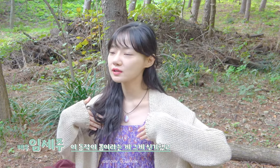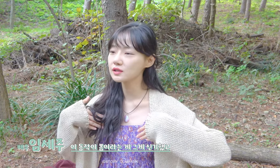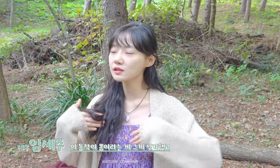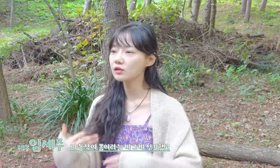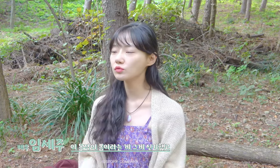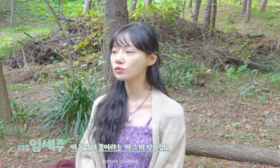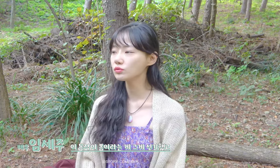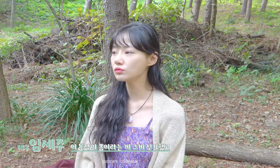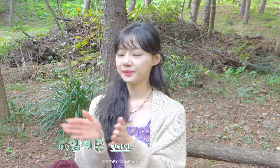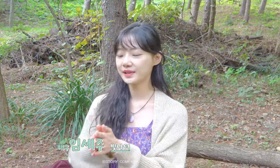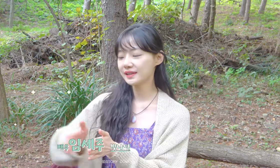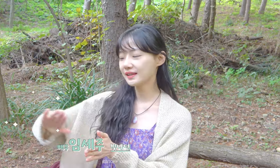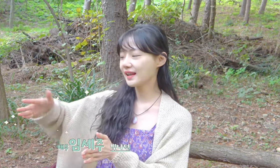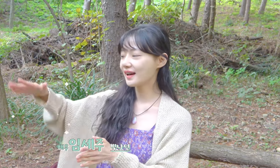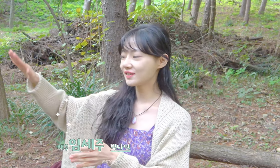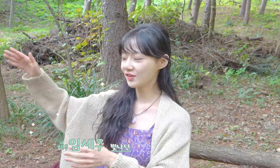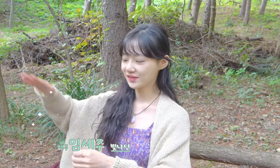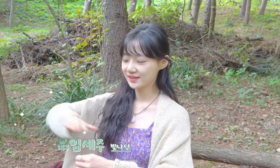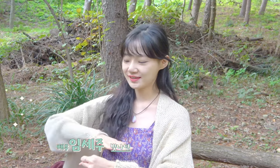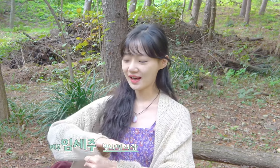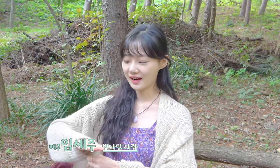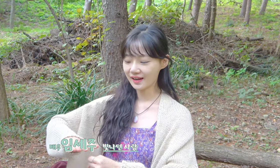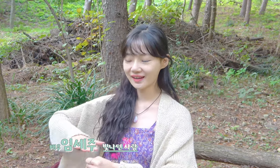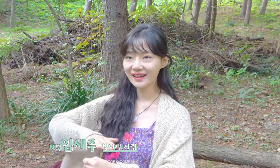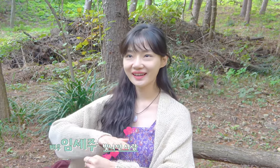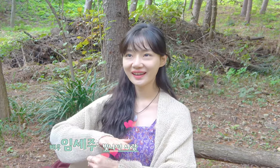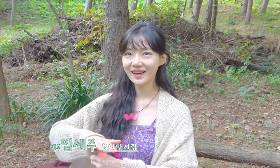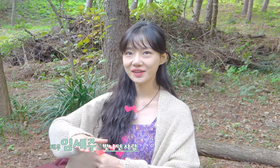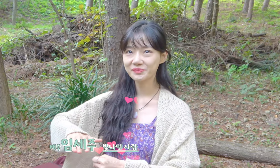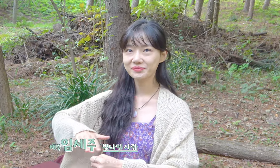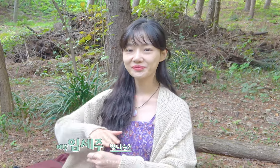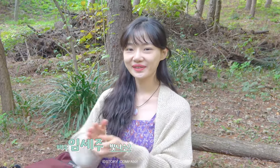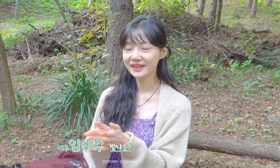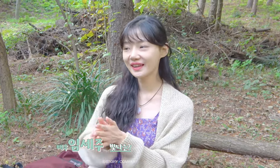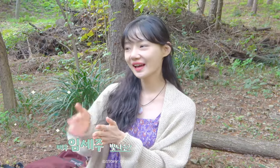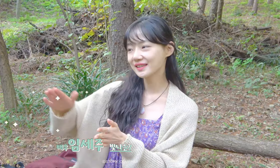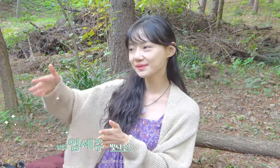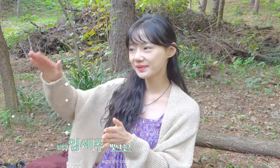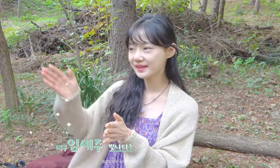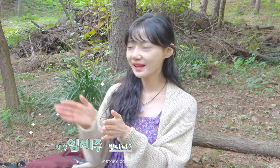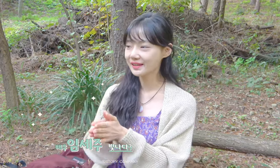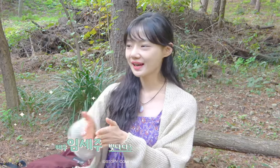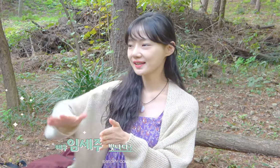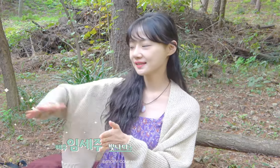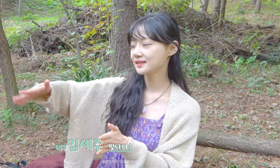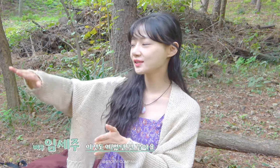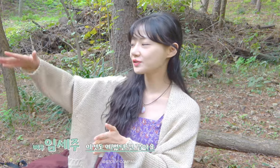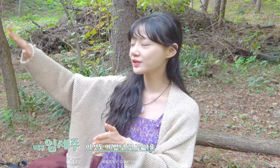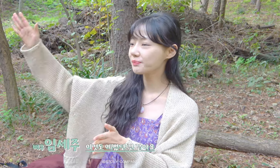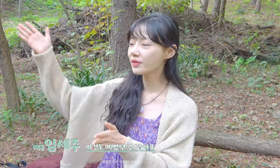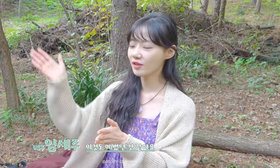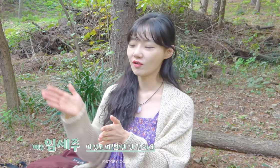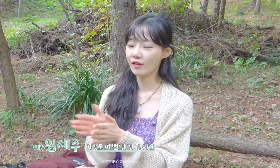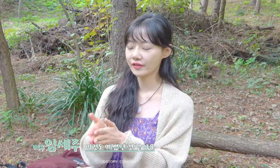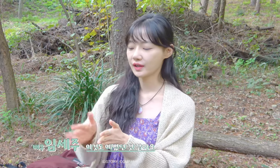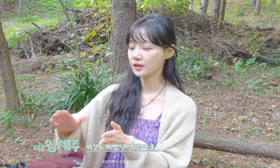숨겨있고 빛나다는 사랑 빛나는 봄 나라 호주에 썼던 것 같아요.